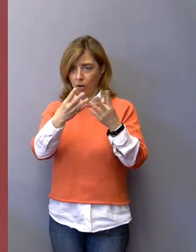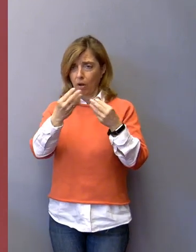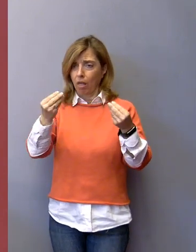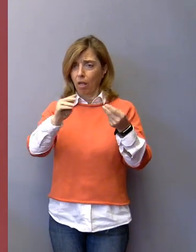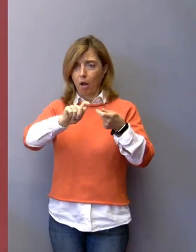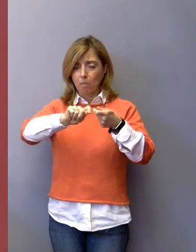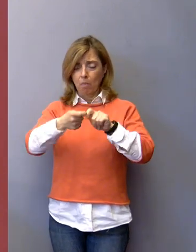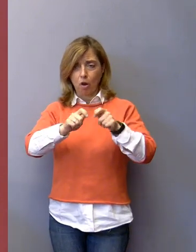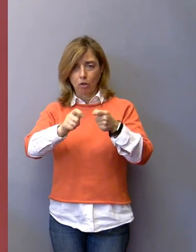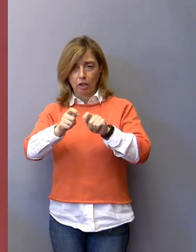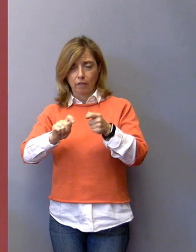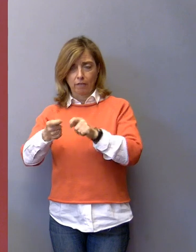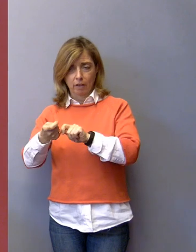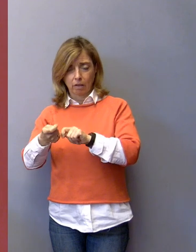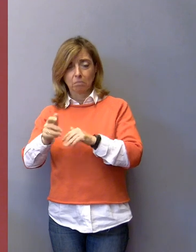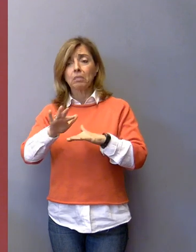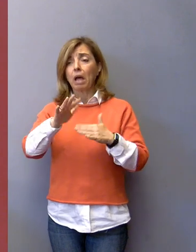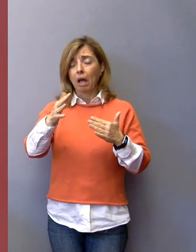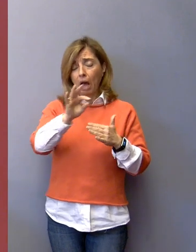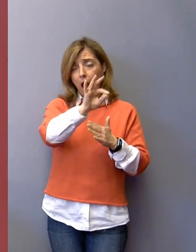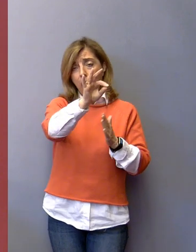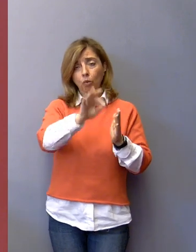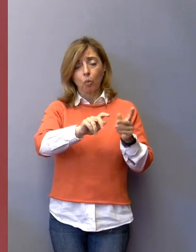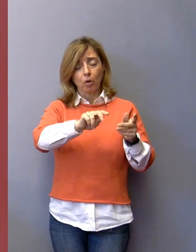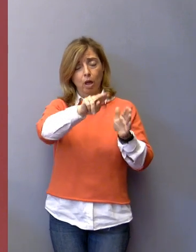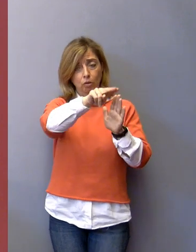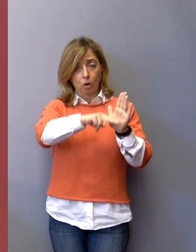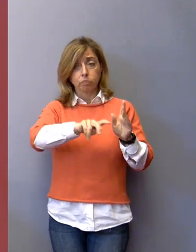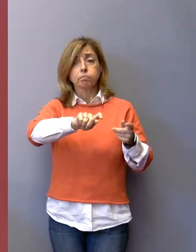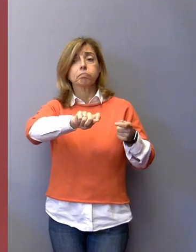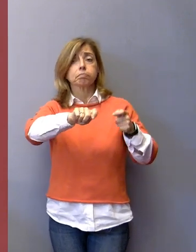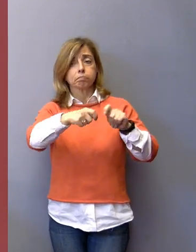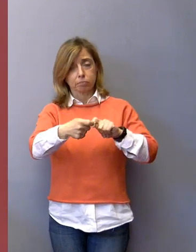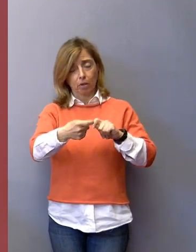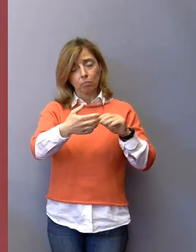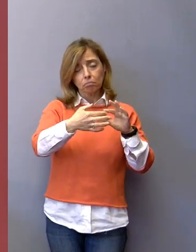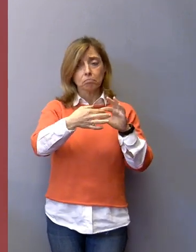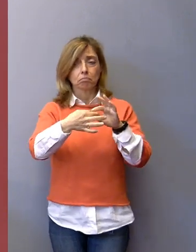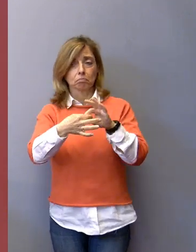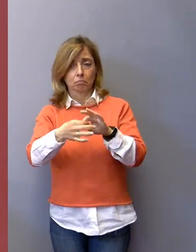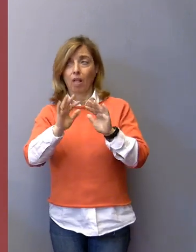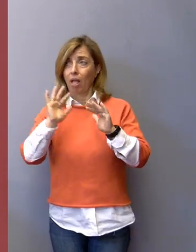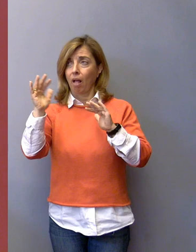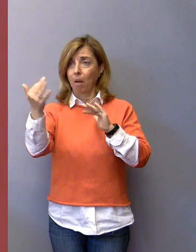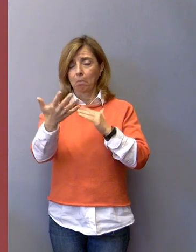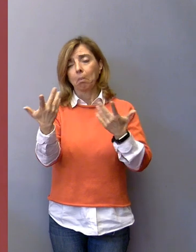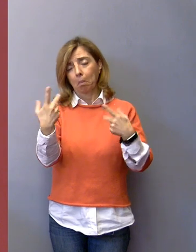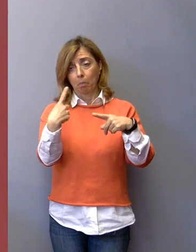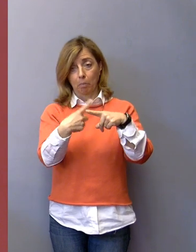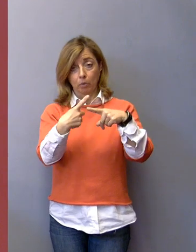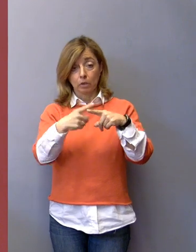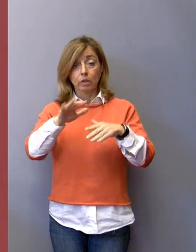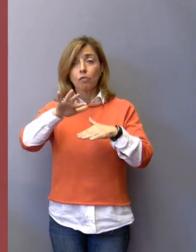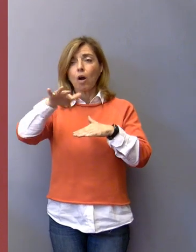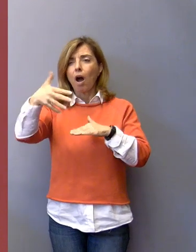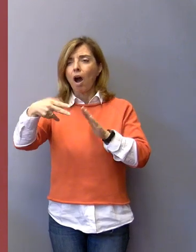sono norme che vengono modificate In senso positivo in senso ambientalmente positivo altre come Queste invece costituiscono